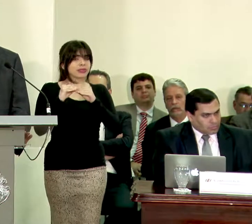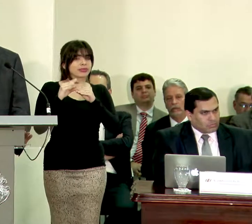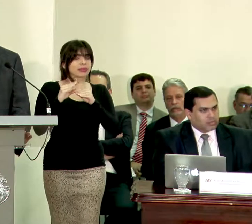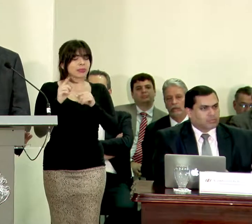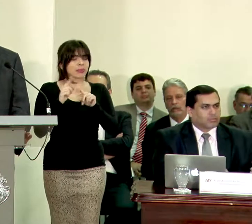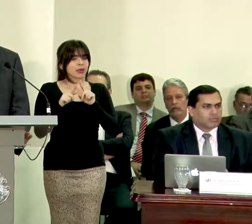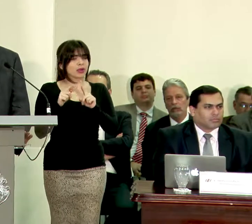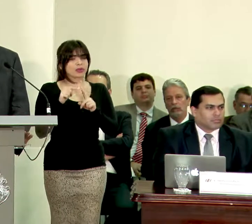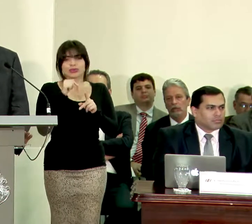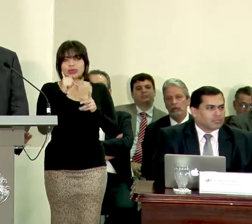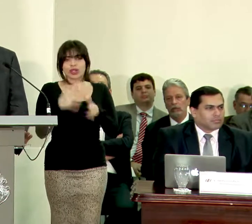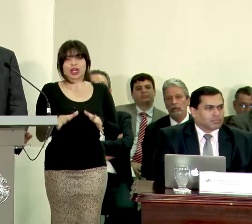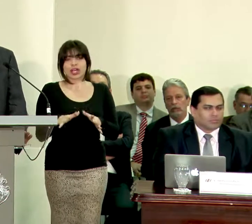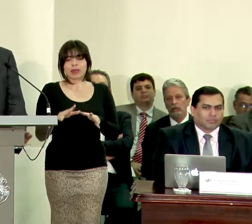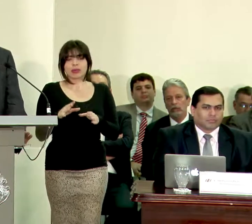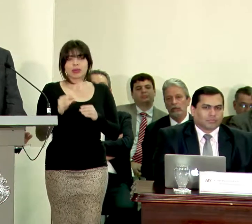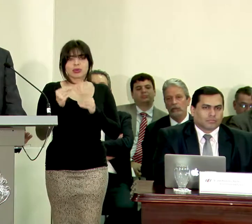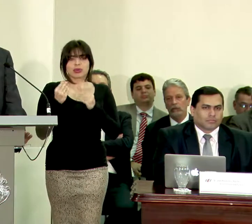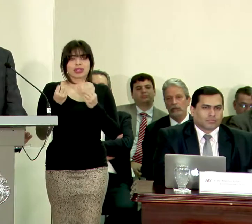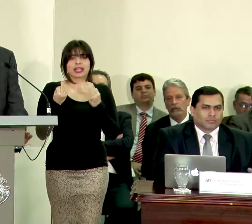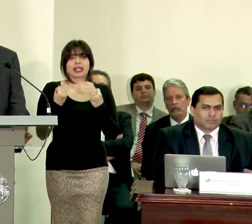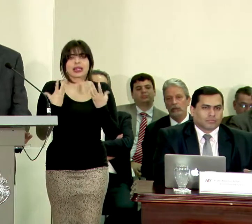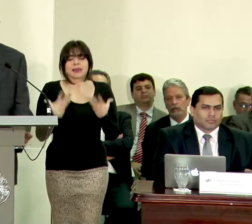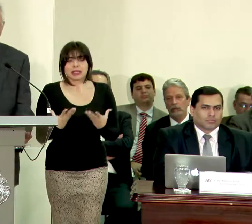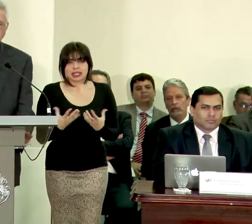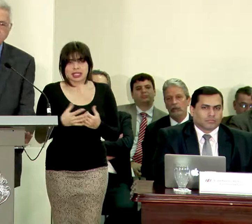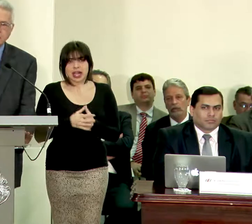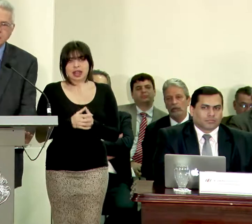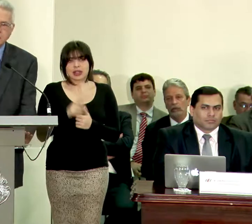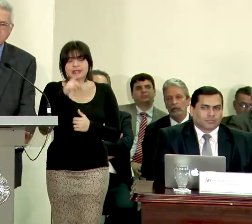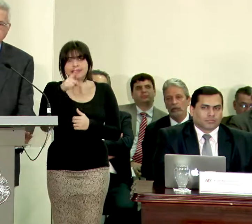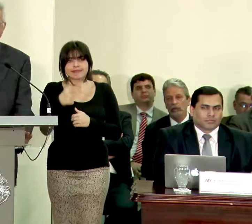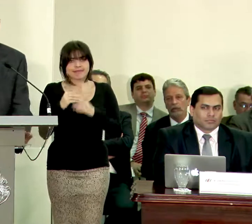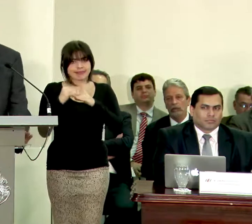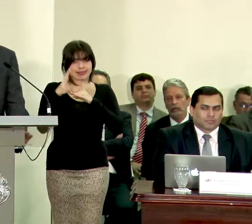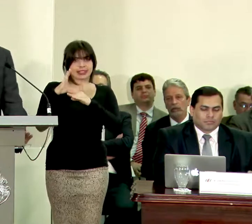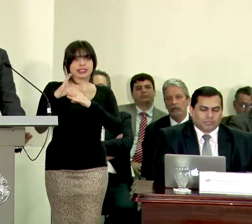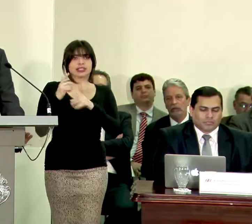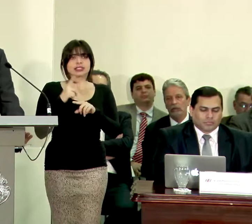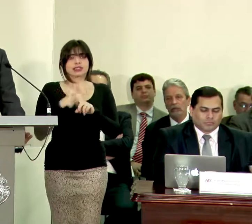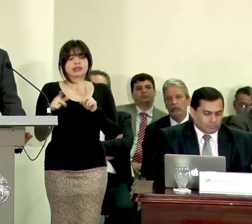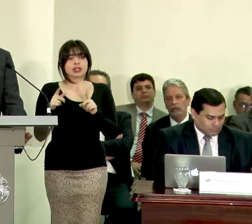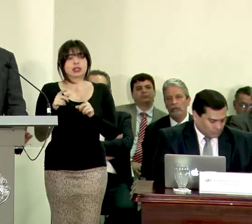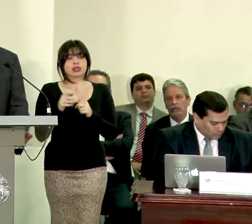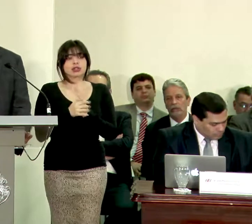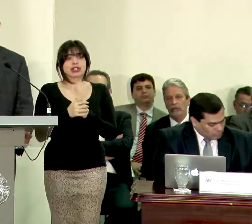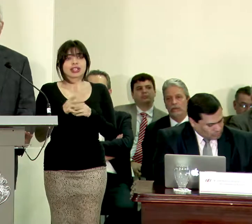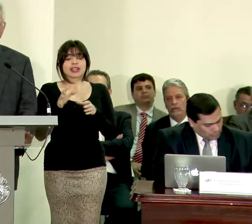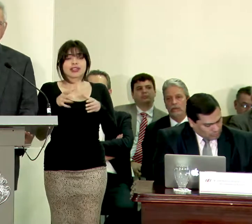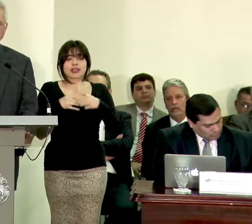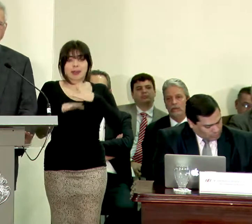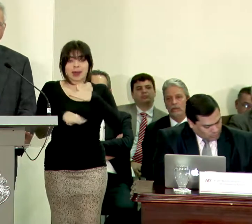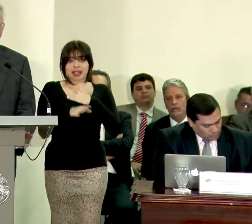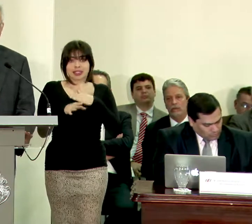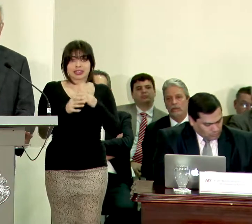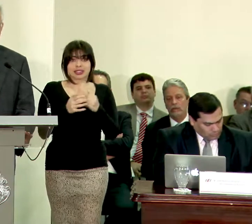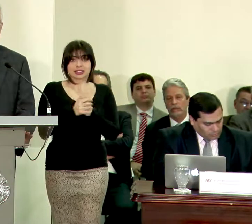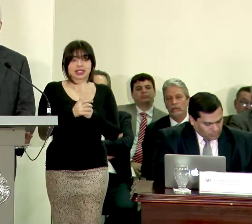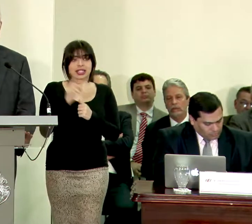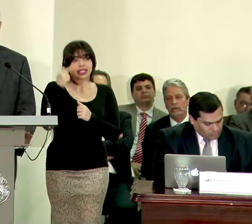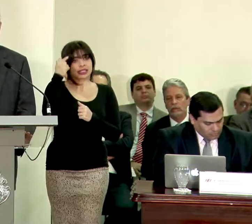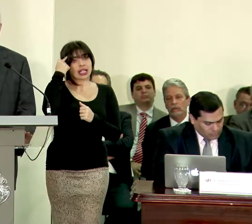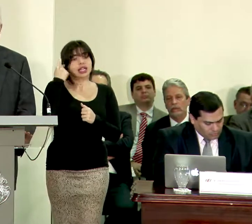que sea una alza demasiado grande. La misma Reserva Federal ha indicado que